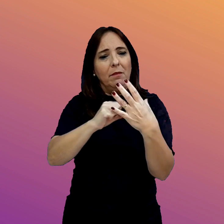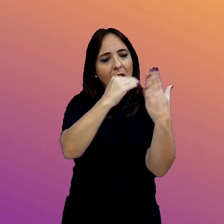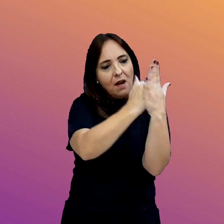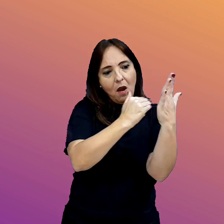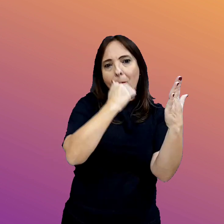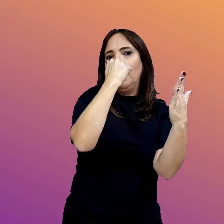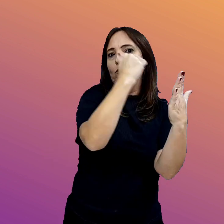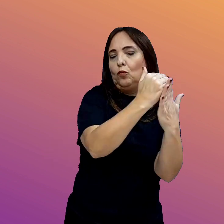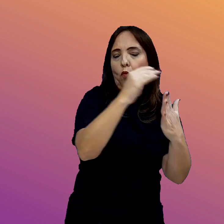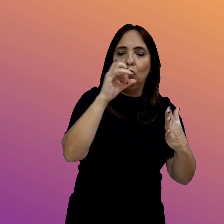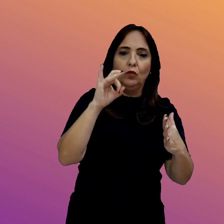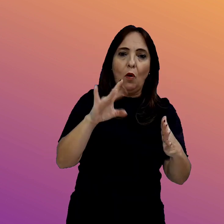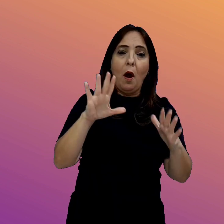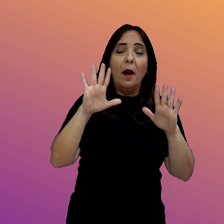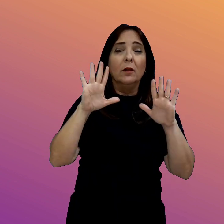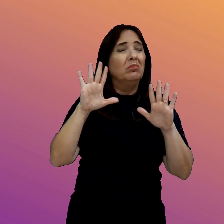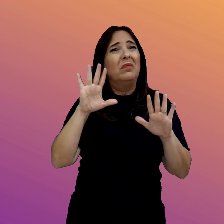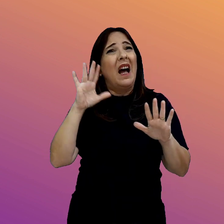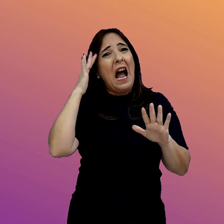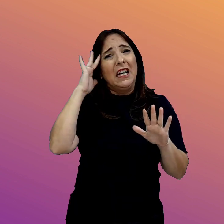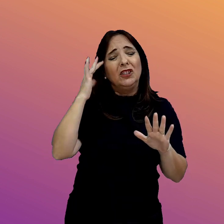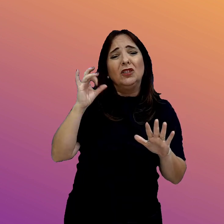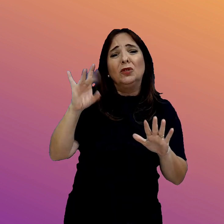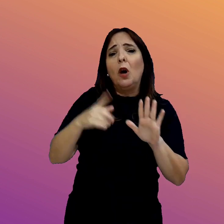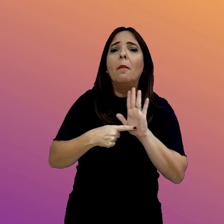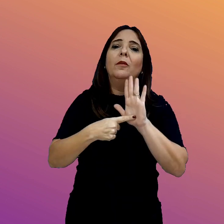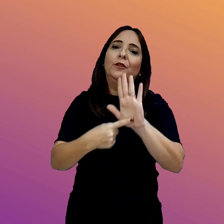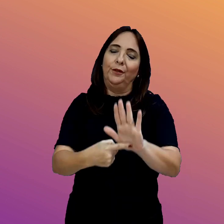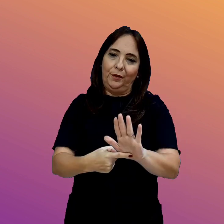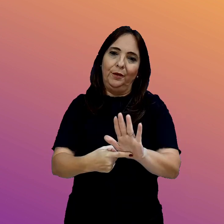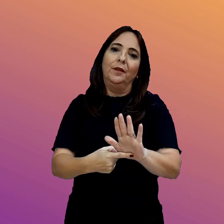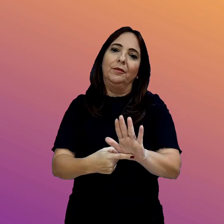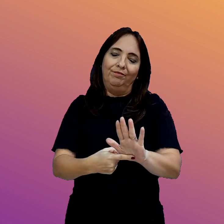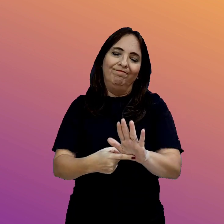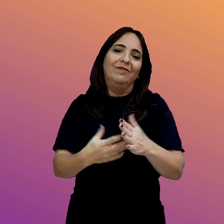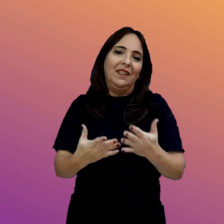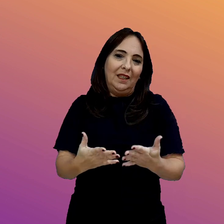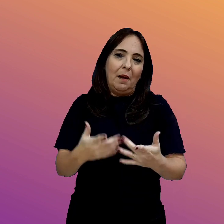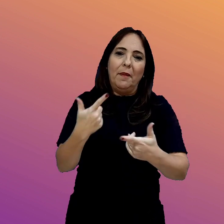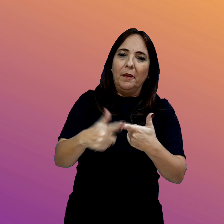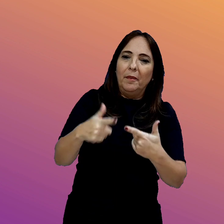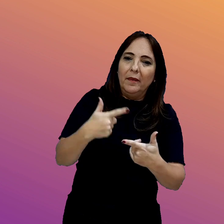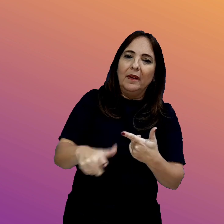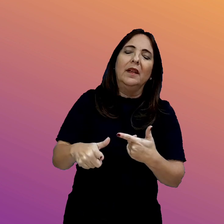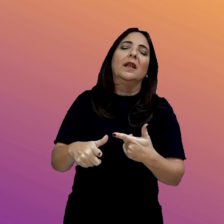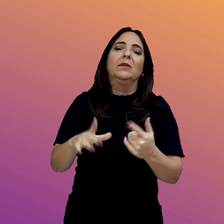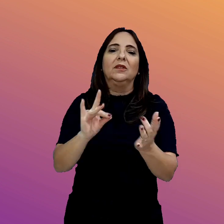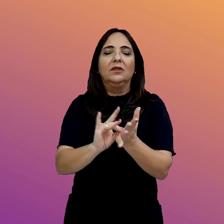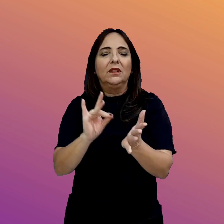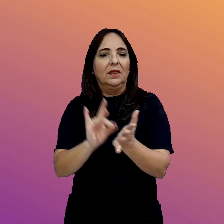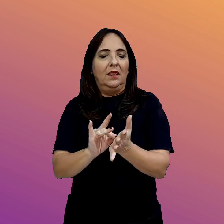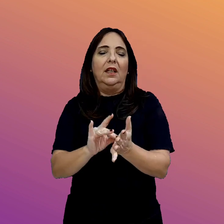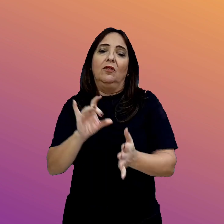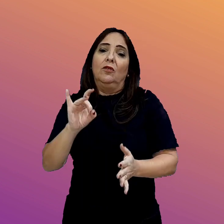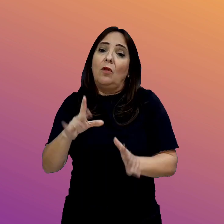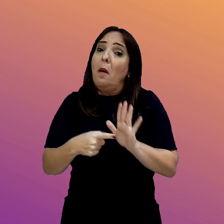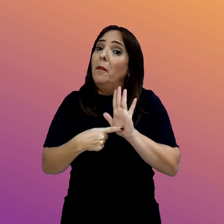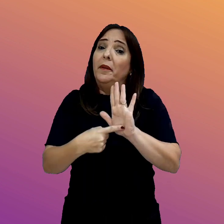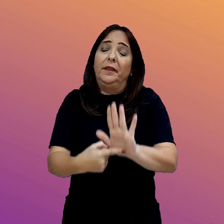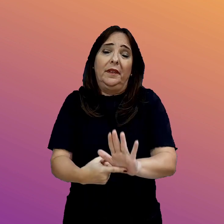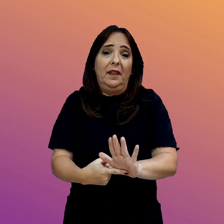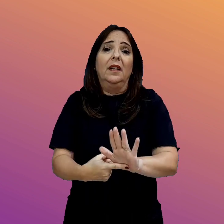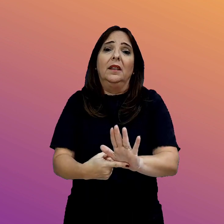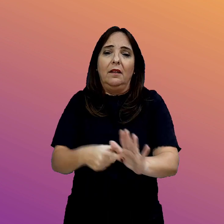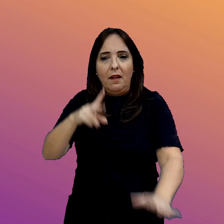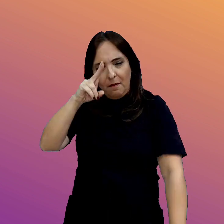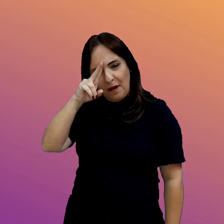evidenciou as crises que já existiam em muitas casas, e essas crises não foram tratadas, e agora estão sendo apenas mostradas com